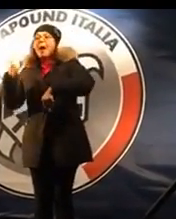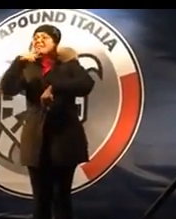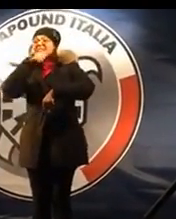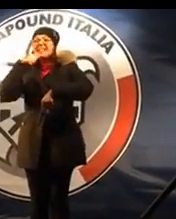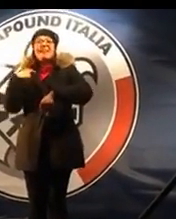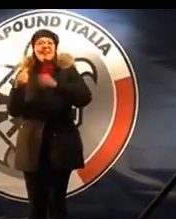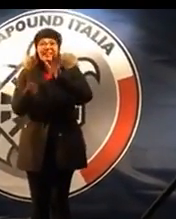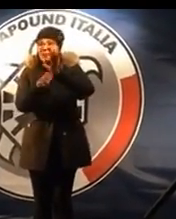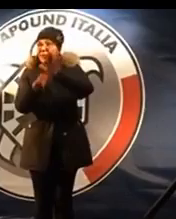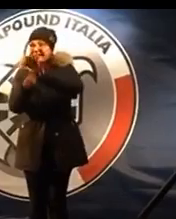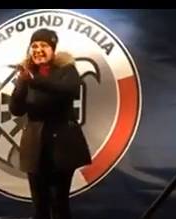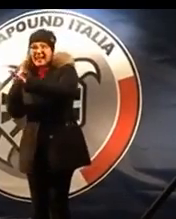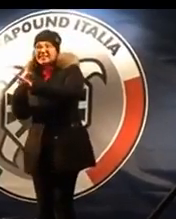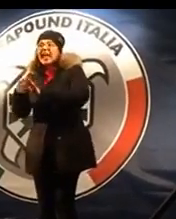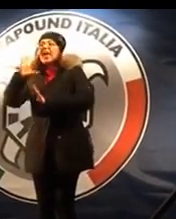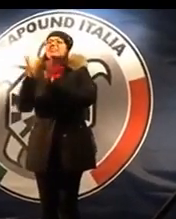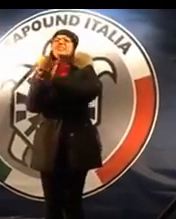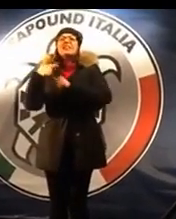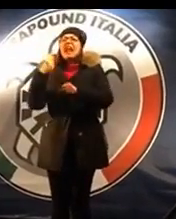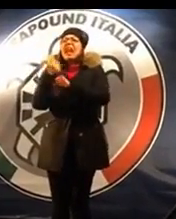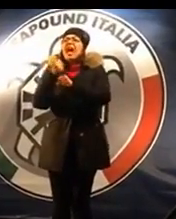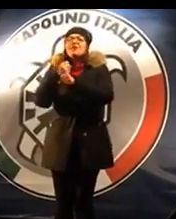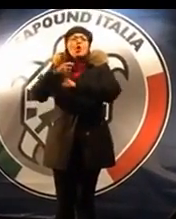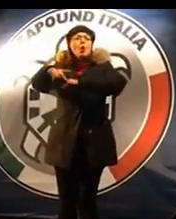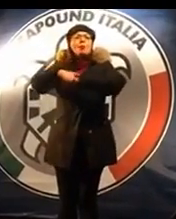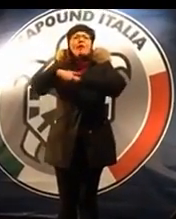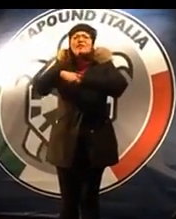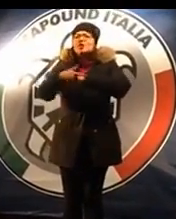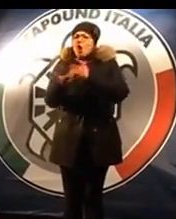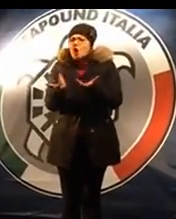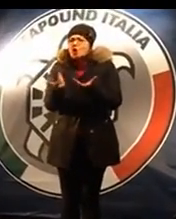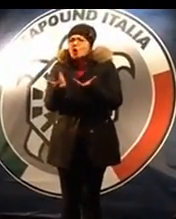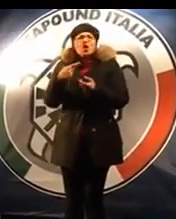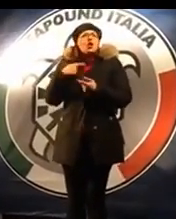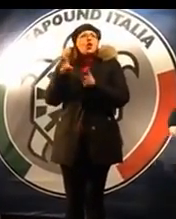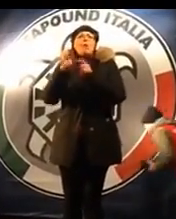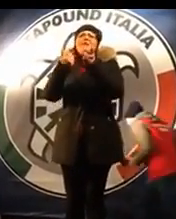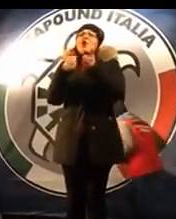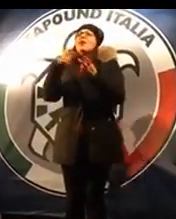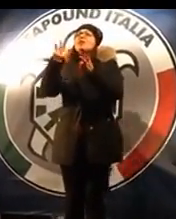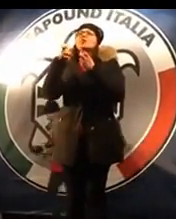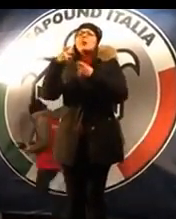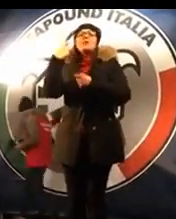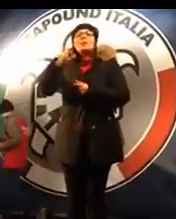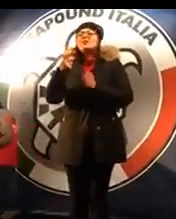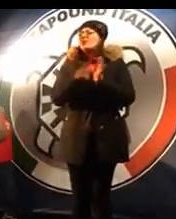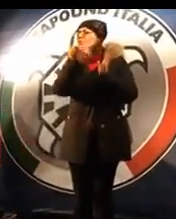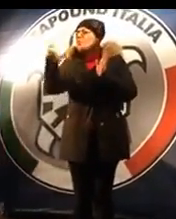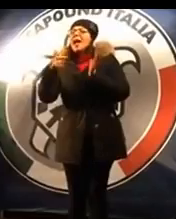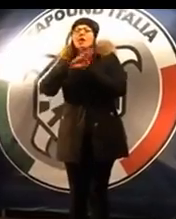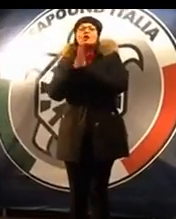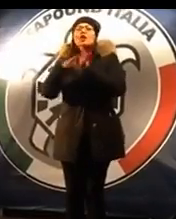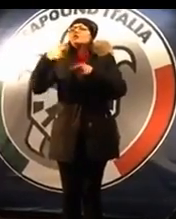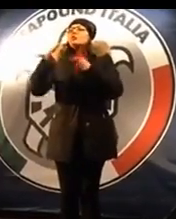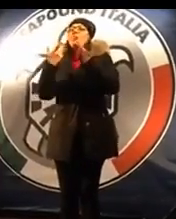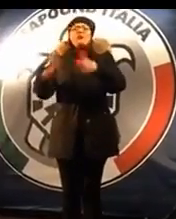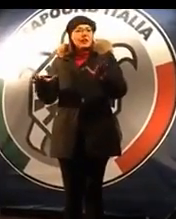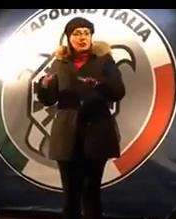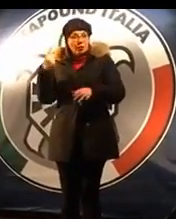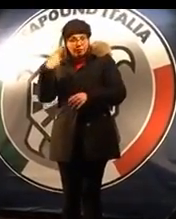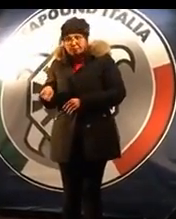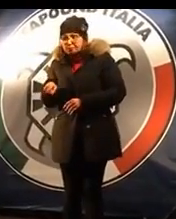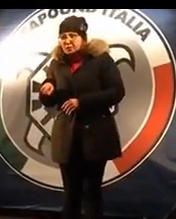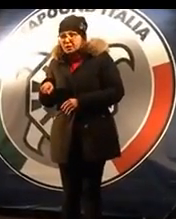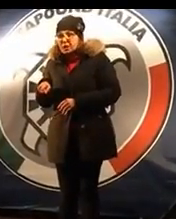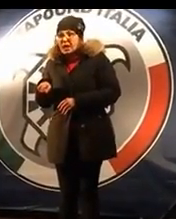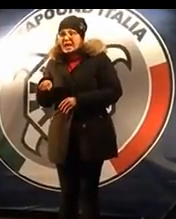anche obbligato a uscire di casa e andare a lavorare a 800 euro al mese, sfruttato solo per 2 anni da una multinazionale. Questa è la precarizzazione